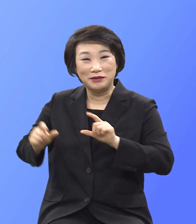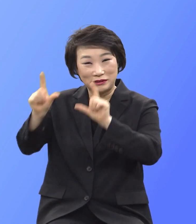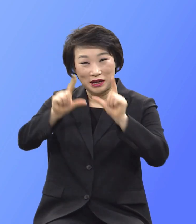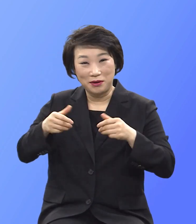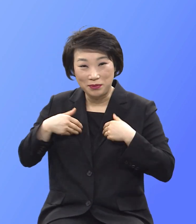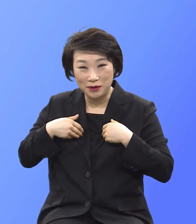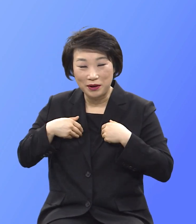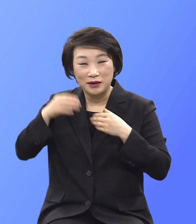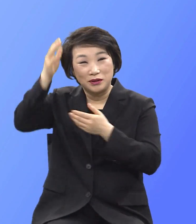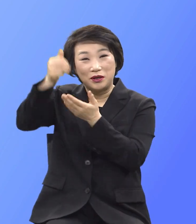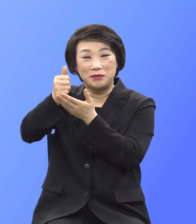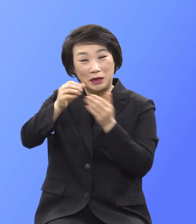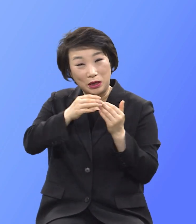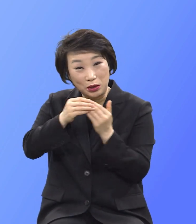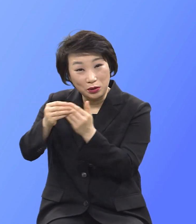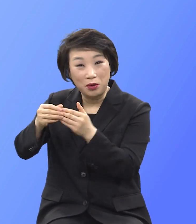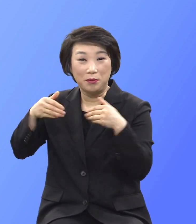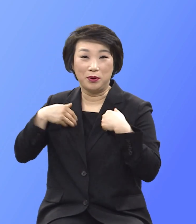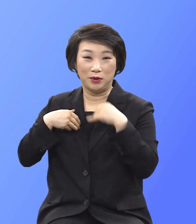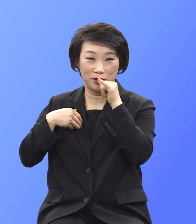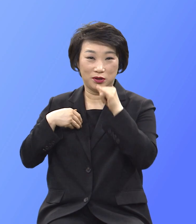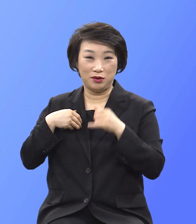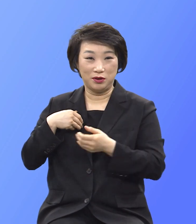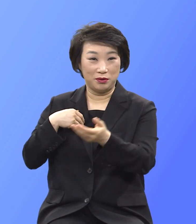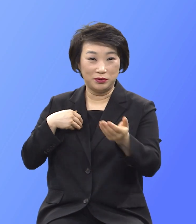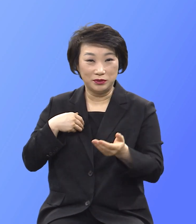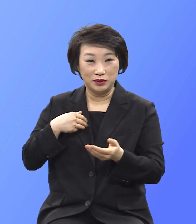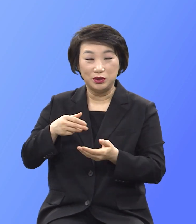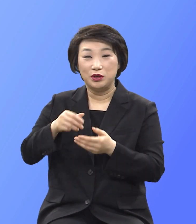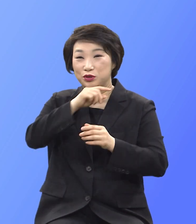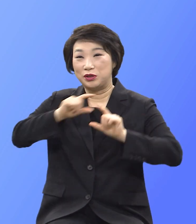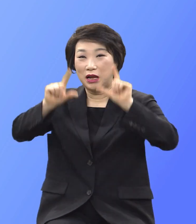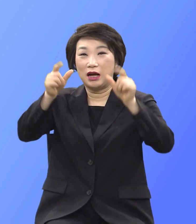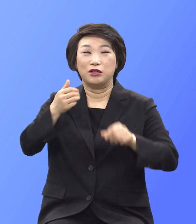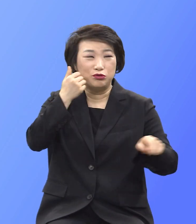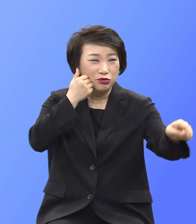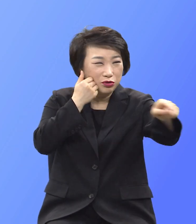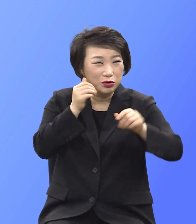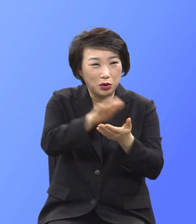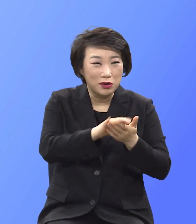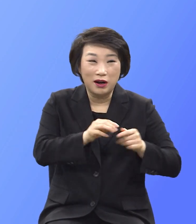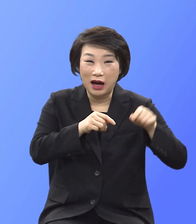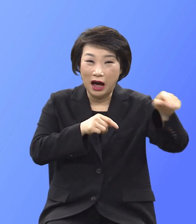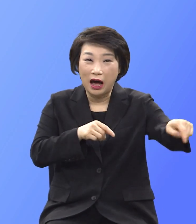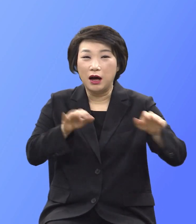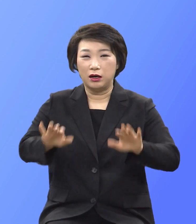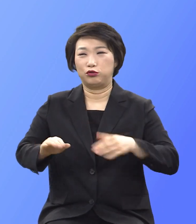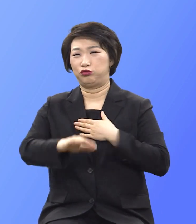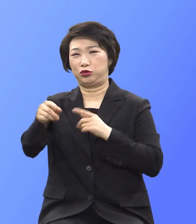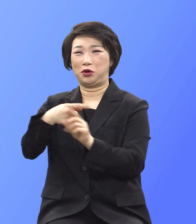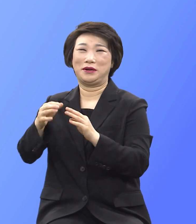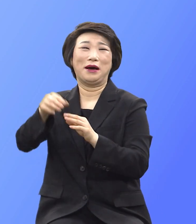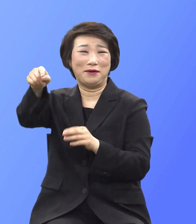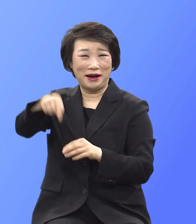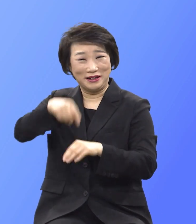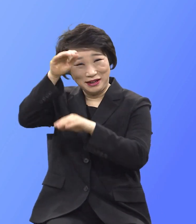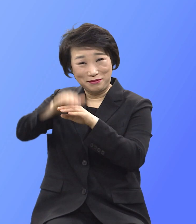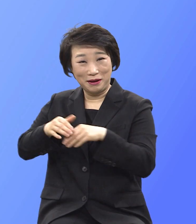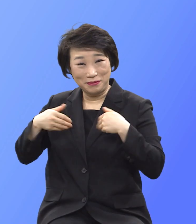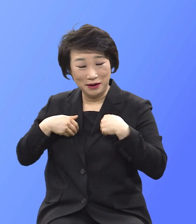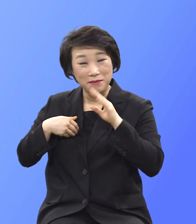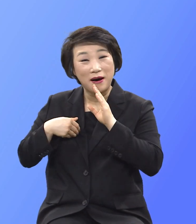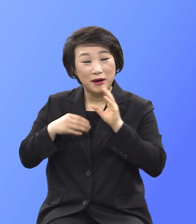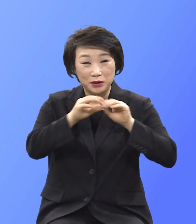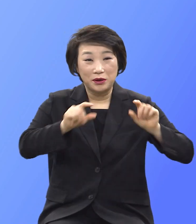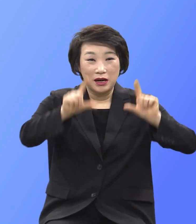되고 성령이 인도받아야 되고 주일날 다른 사람은 놀러가나 교회 와야 되고 토요일날